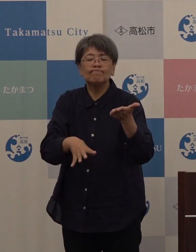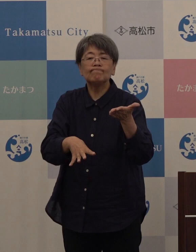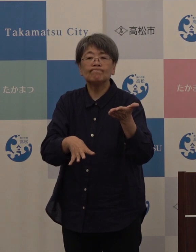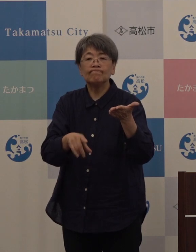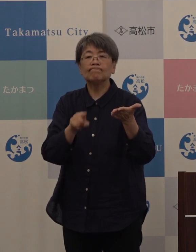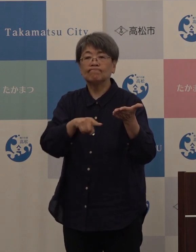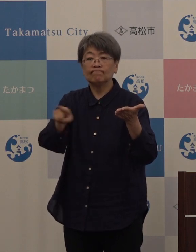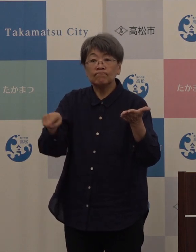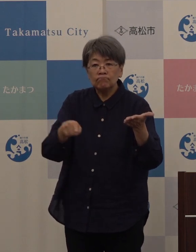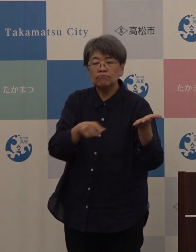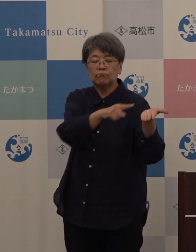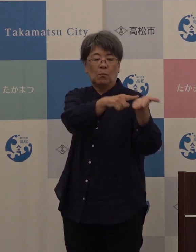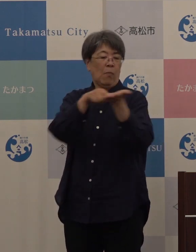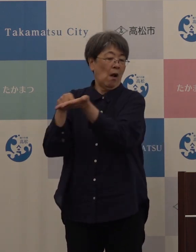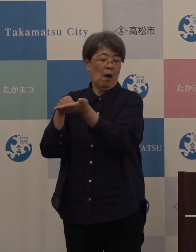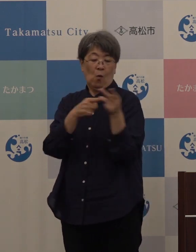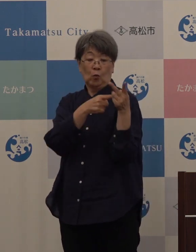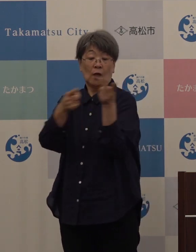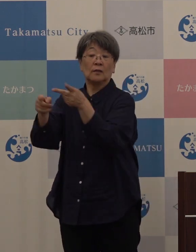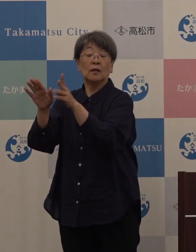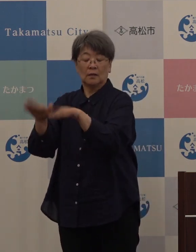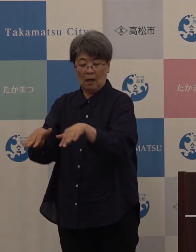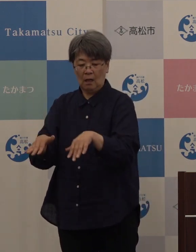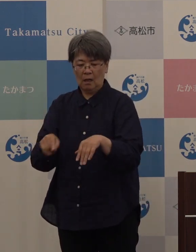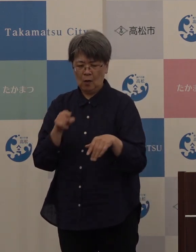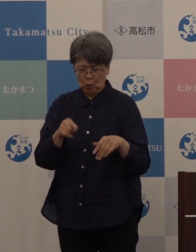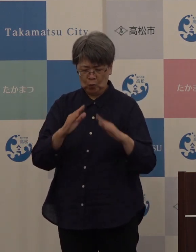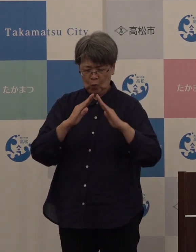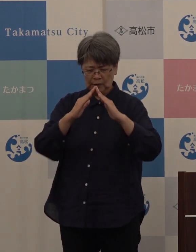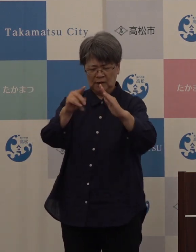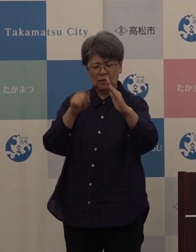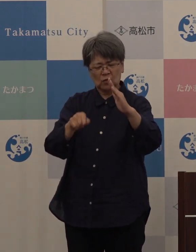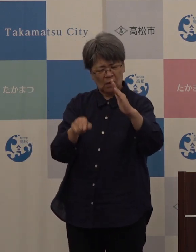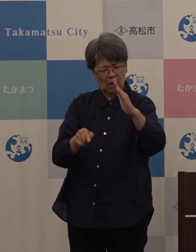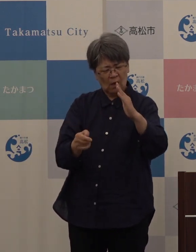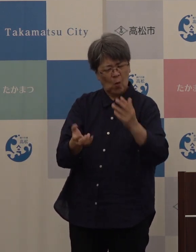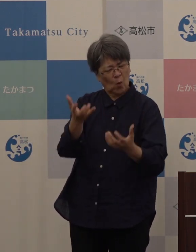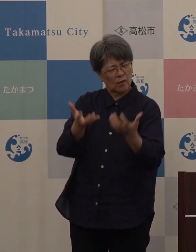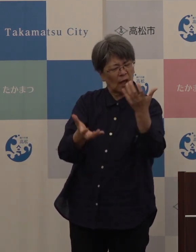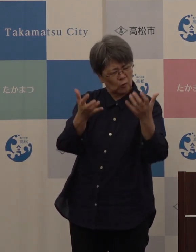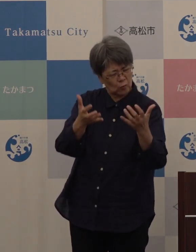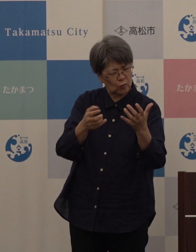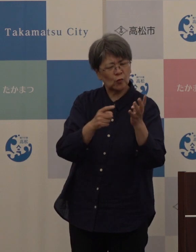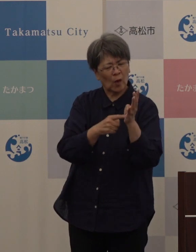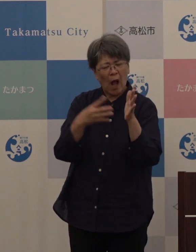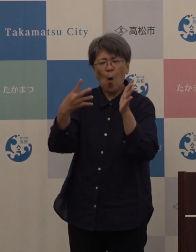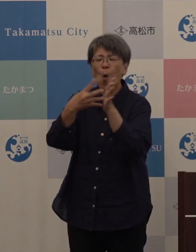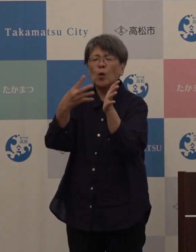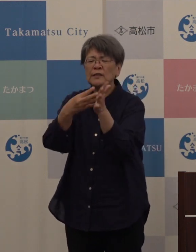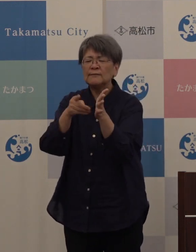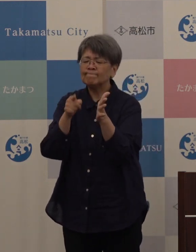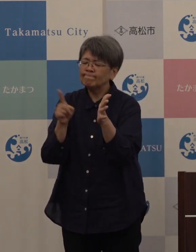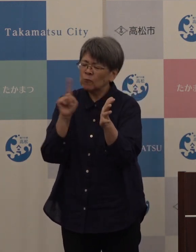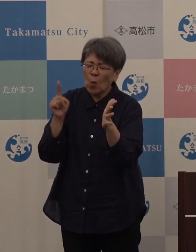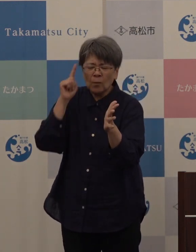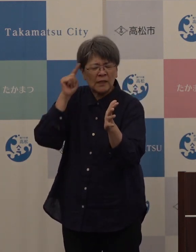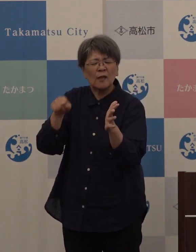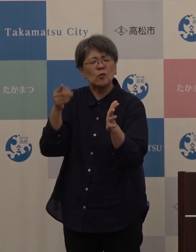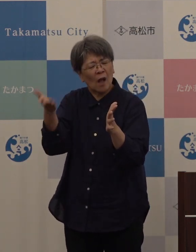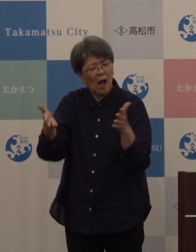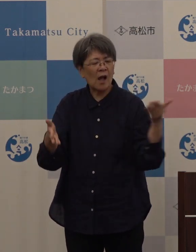あ送られたんですけど、まあ、この施設で起こっていることとかこの法人についてどのように受け止めているかをお聞かせください